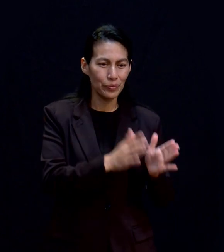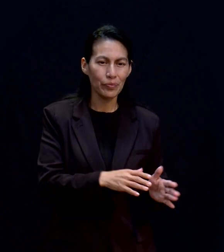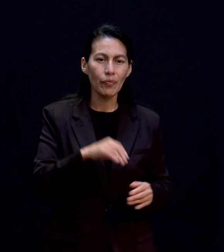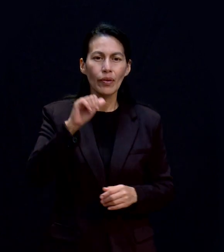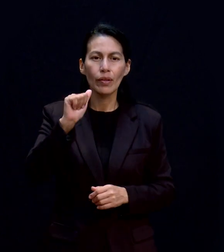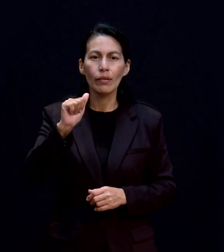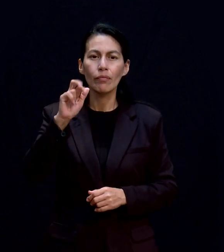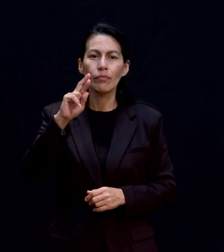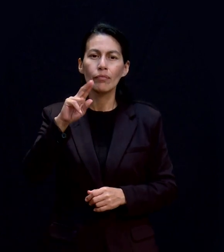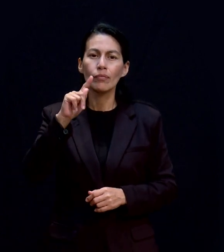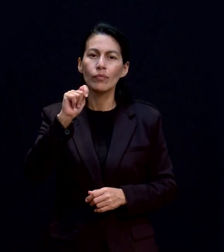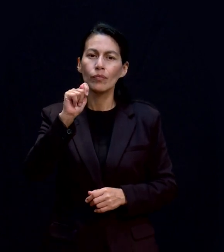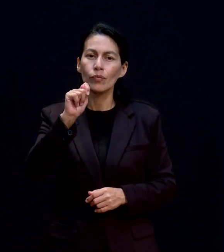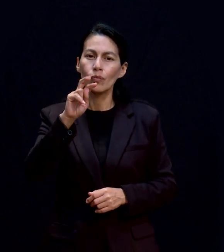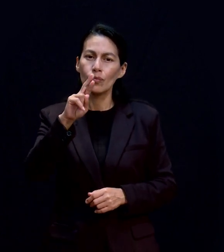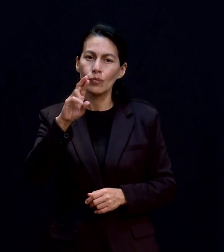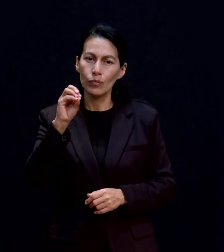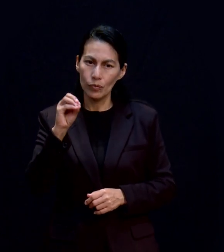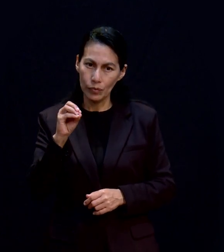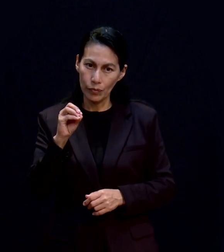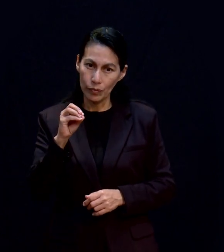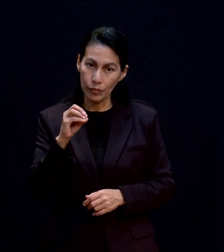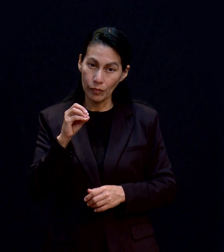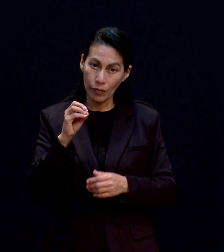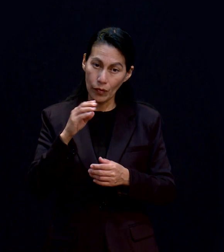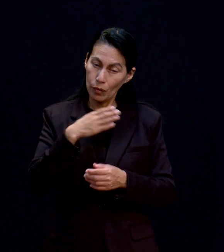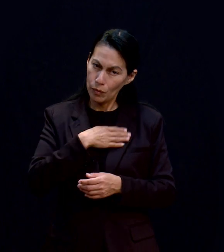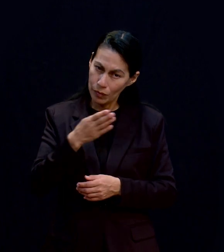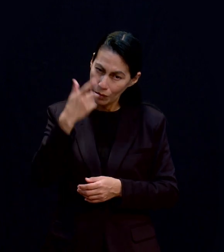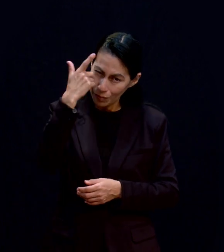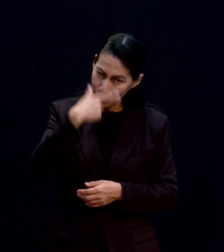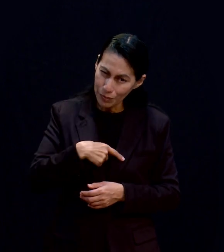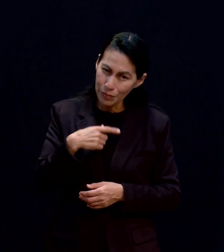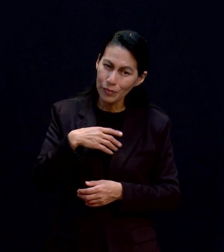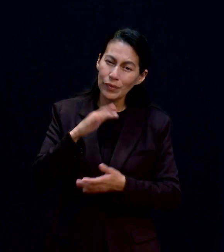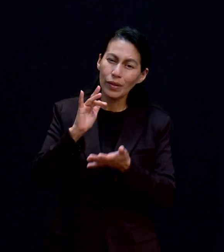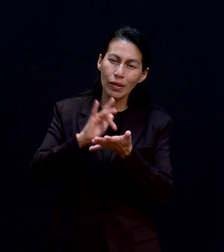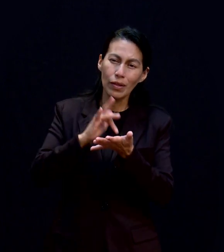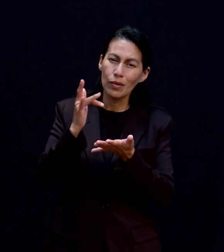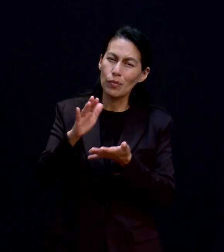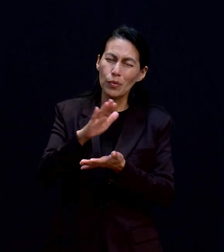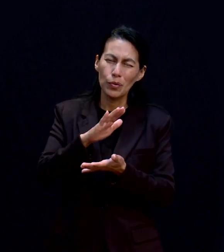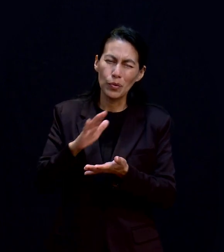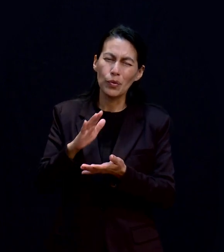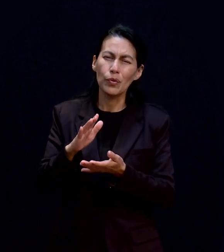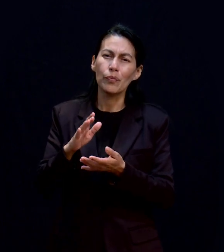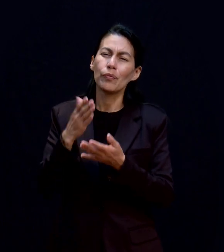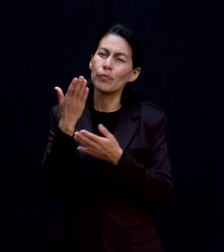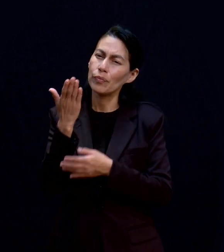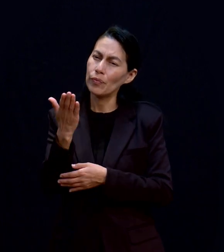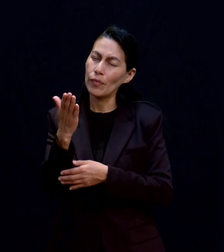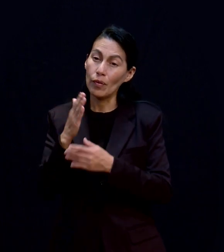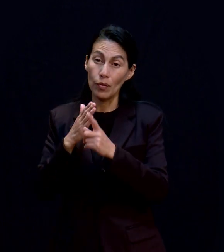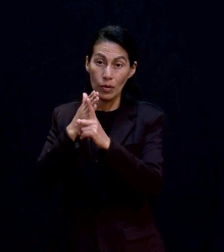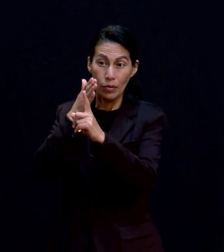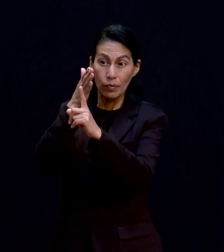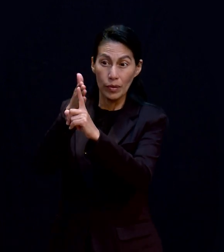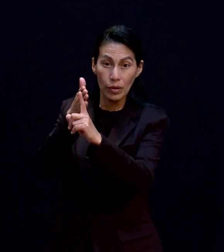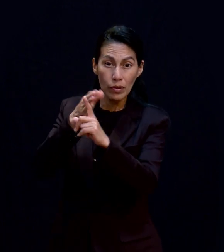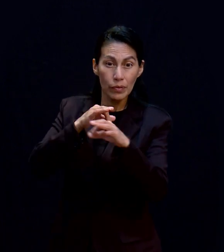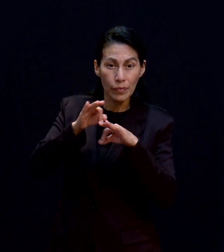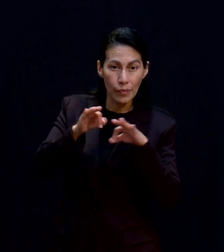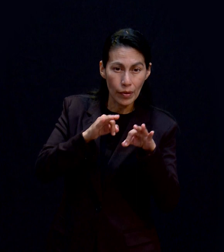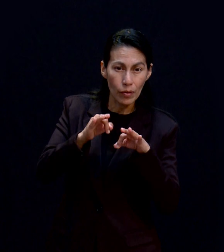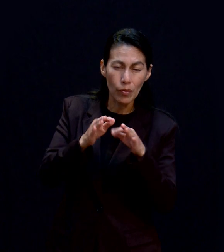ramón buenas noches agradezco a dios por las bendiciones de mi vida y les pido oración por las metas laborales de mi equipo de